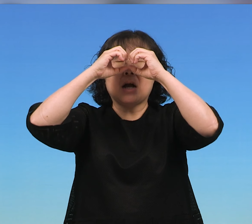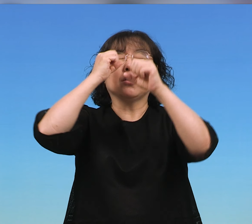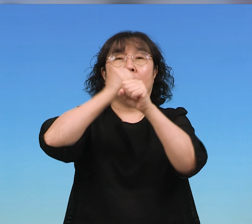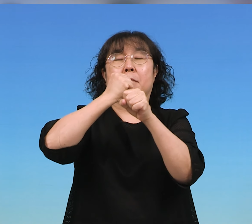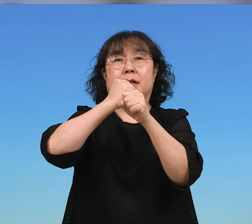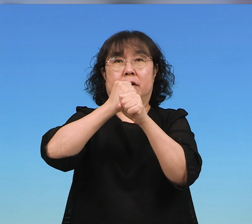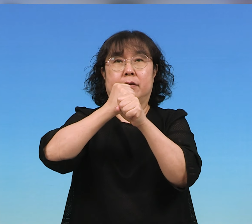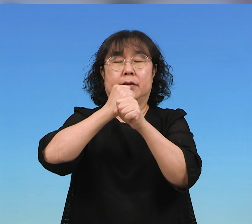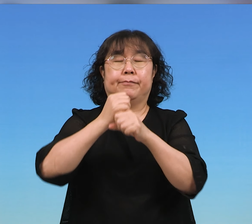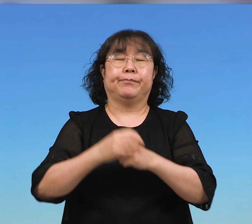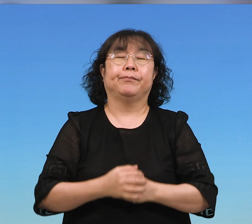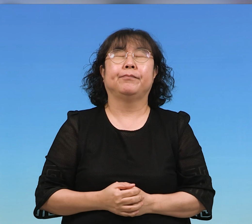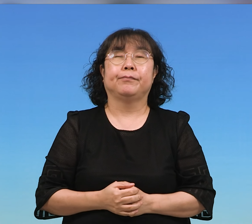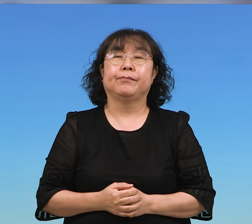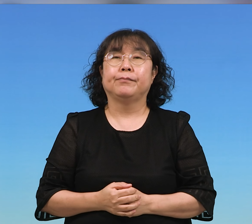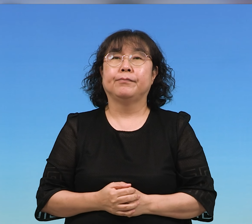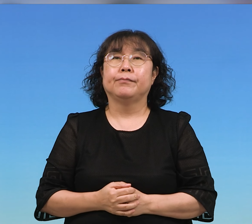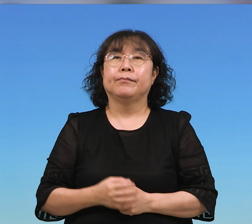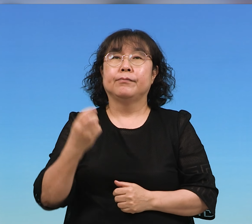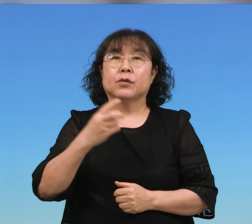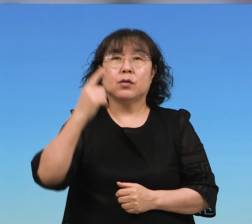욕망이 망원경을 만든 거 아닙니까?